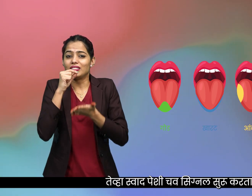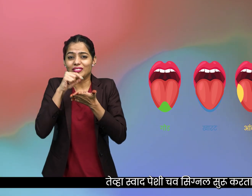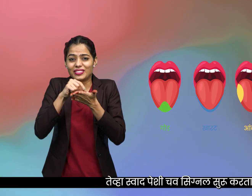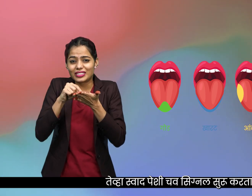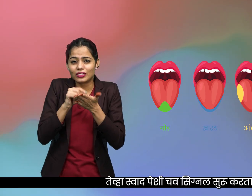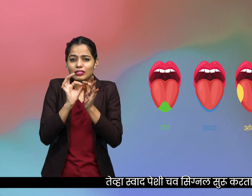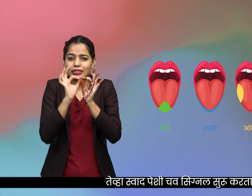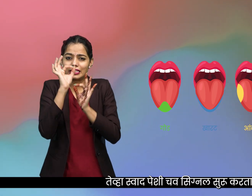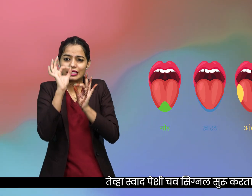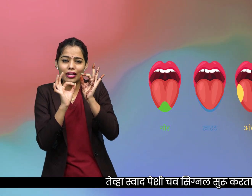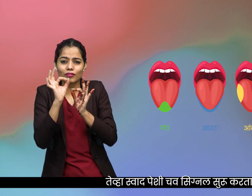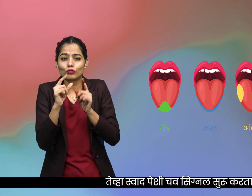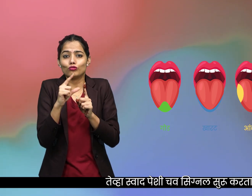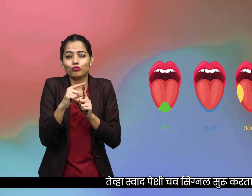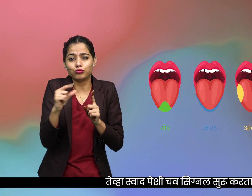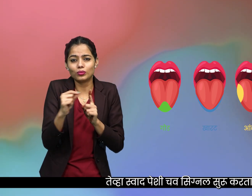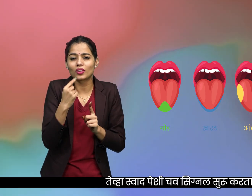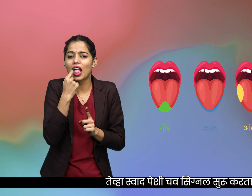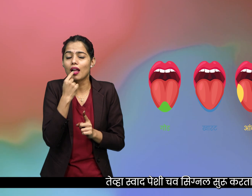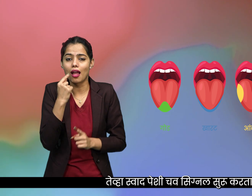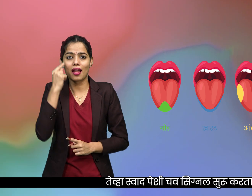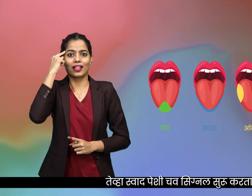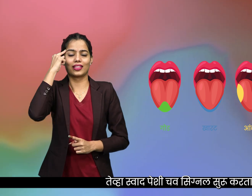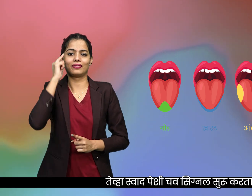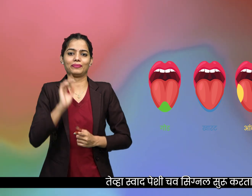तेव्हा स्वाद पेशी चव सिग्नल सुरू करतात.